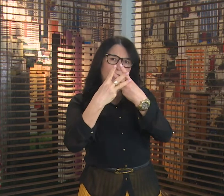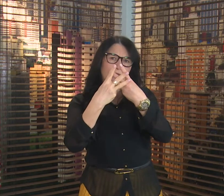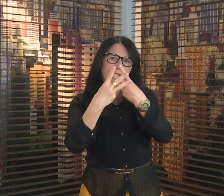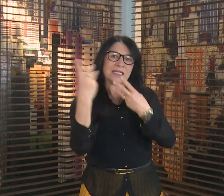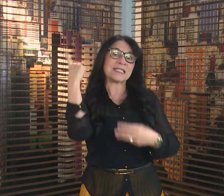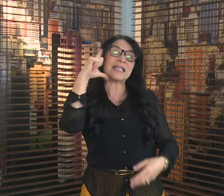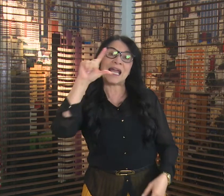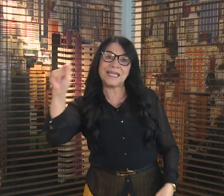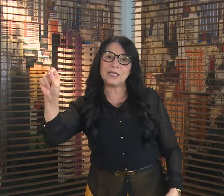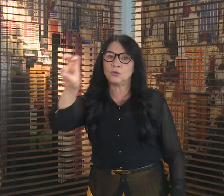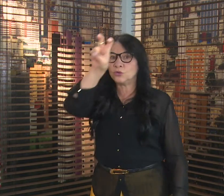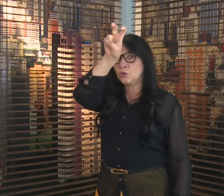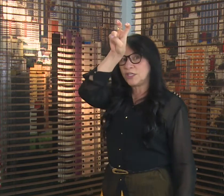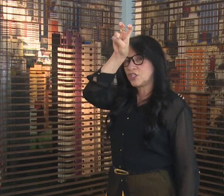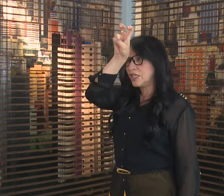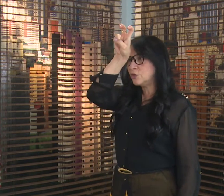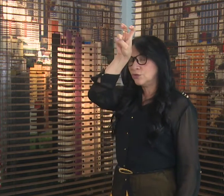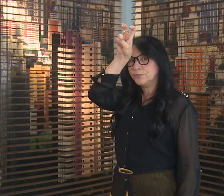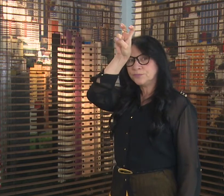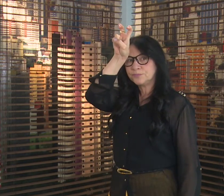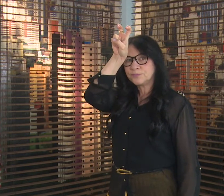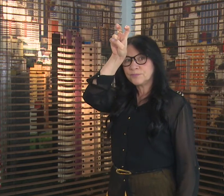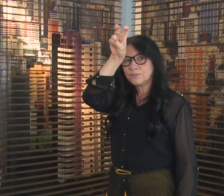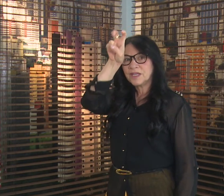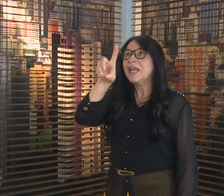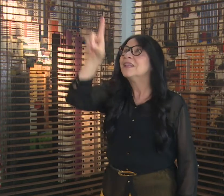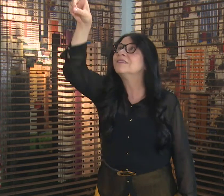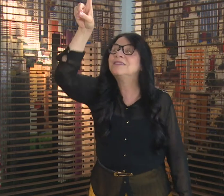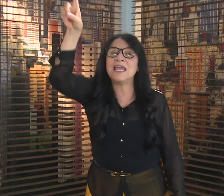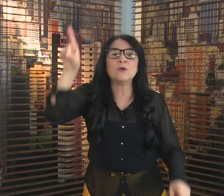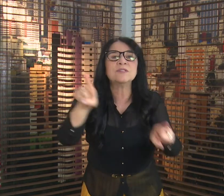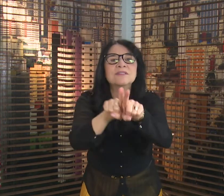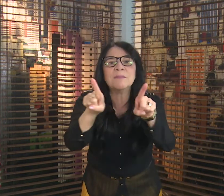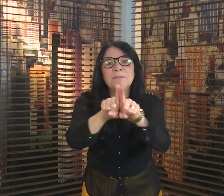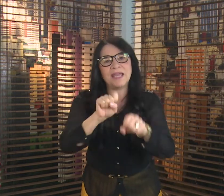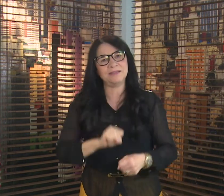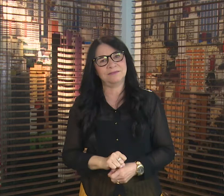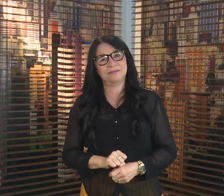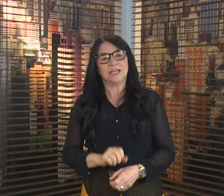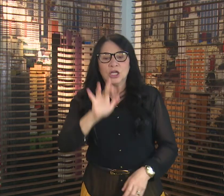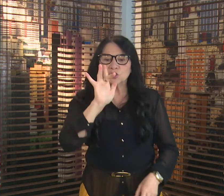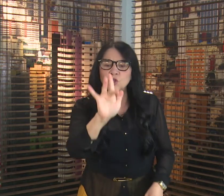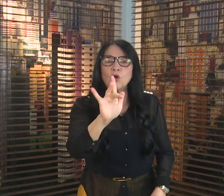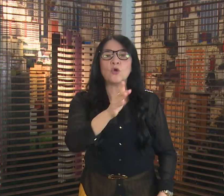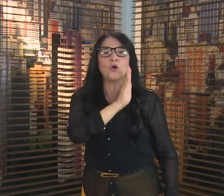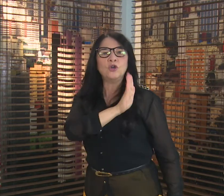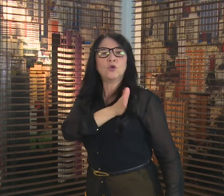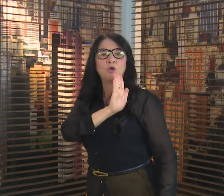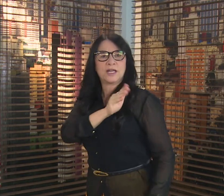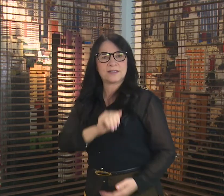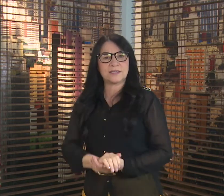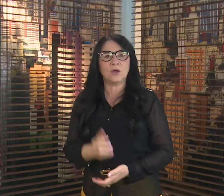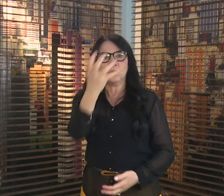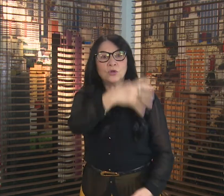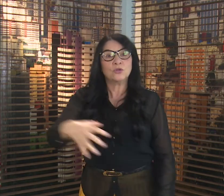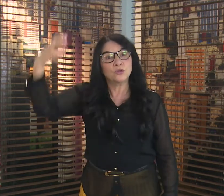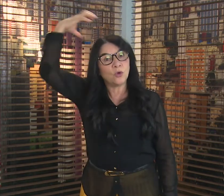judeus saíram do Egito, Deus também tocou no coração do